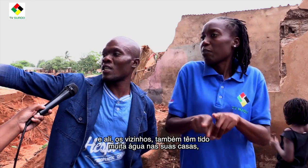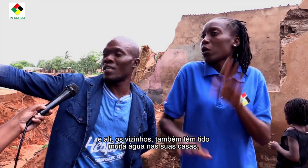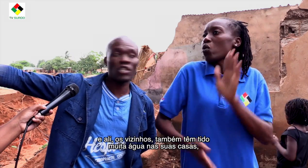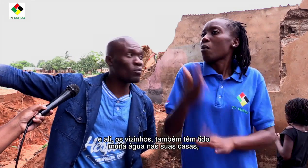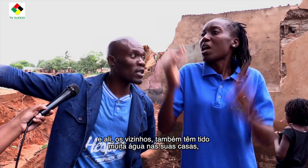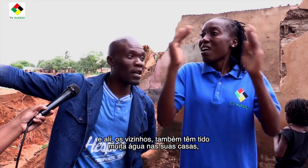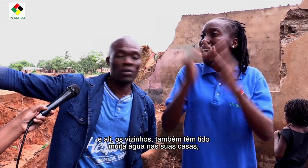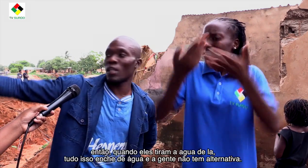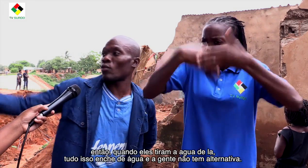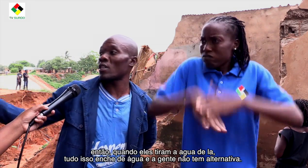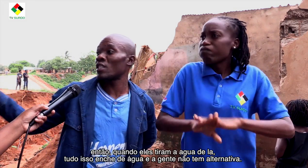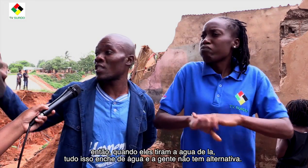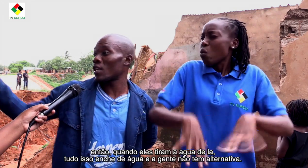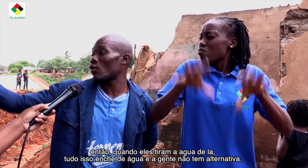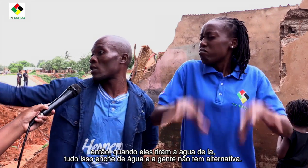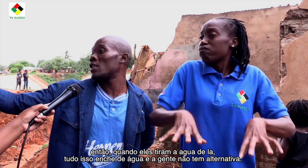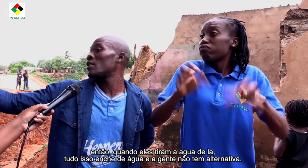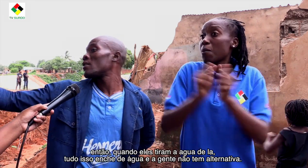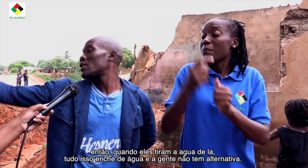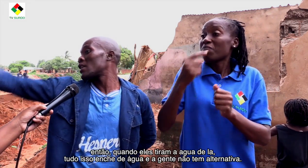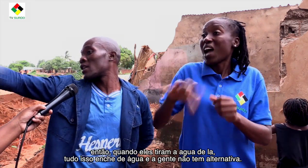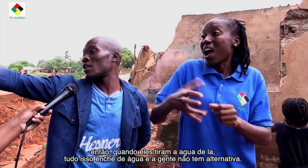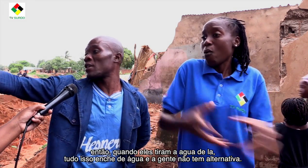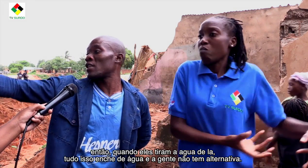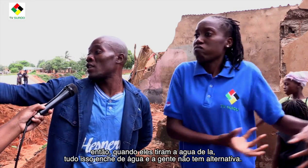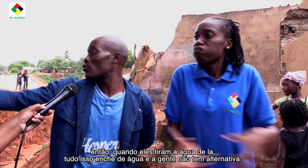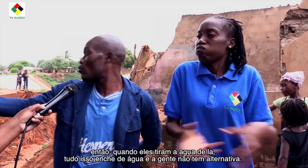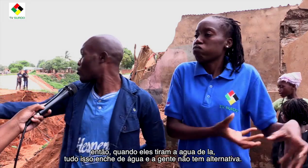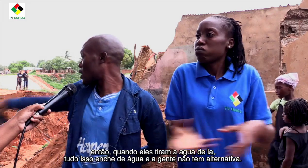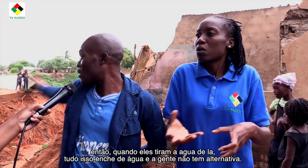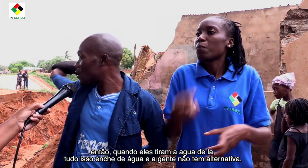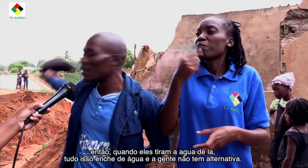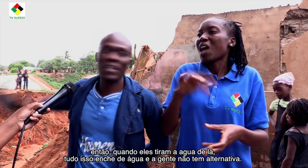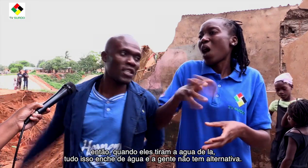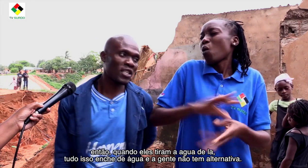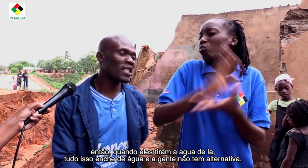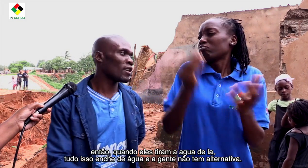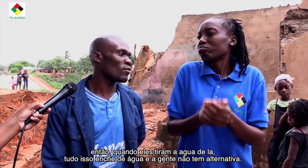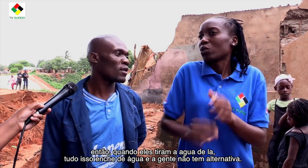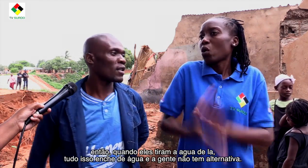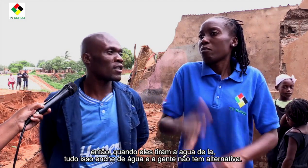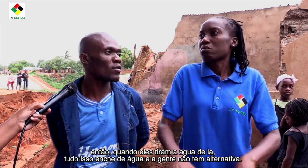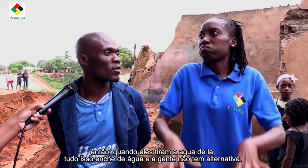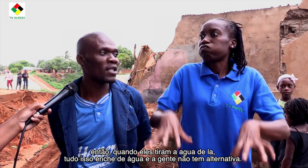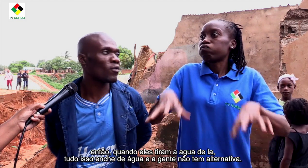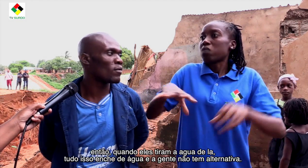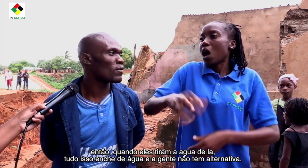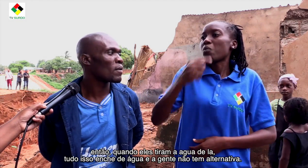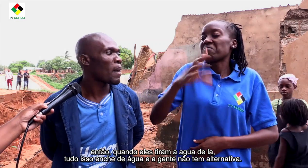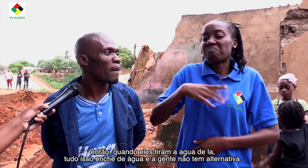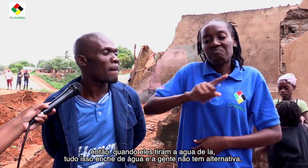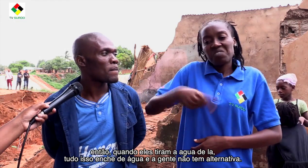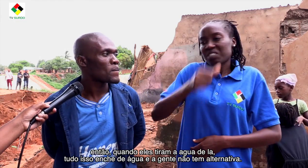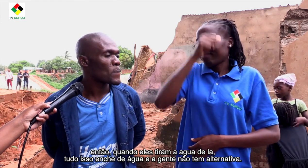nas casas deles, tem enchido muita água. Então, quando eles tiram a água dali, e aquele também tira isso tudo já, enche-a cheio de água. A gente não tinha